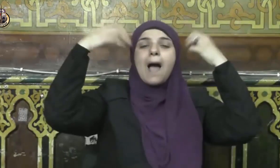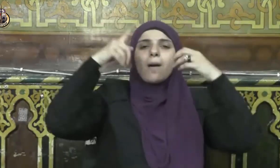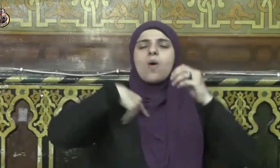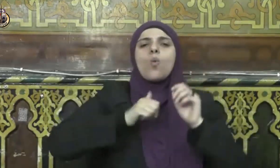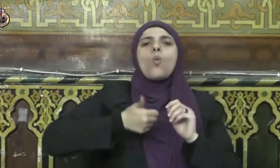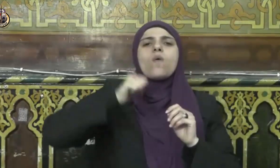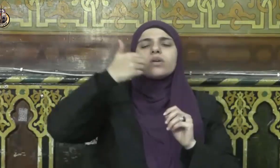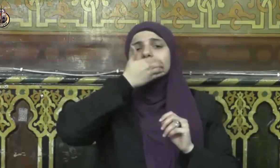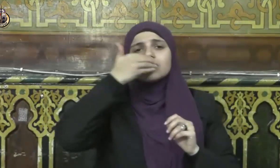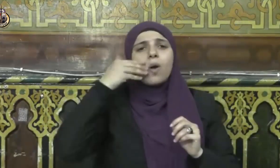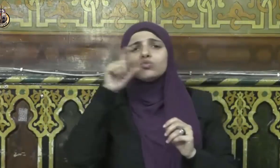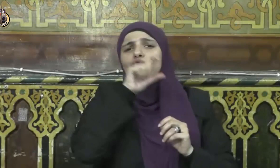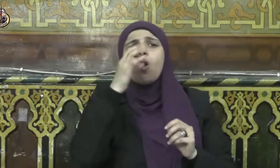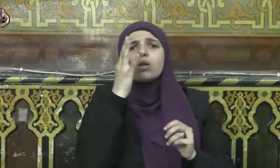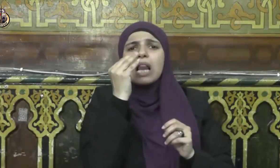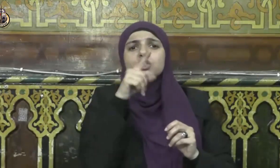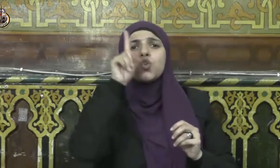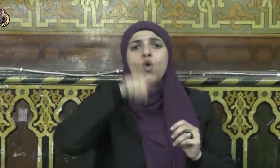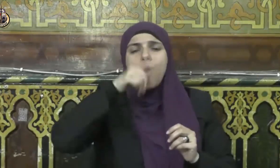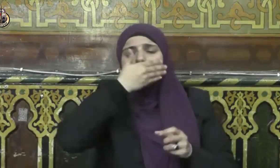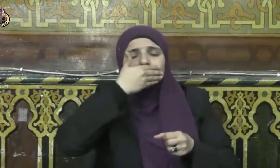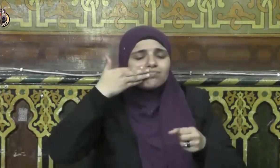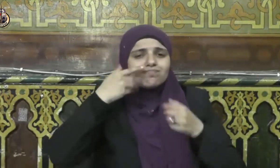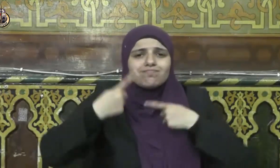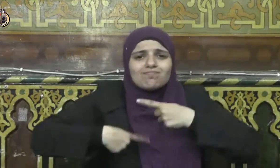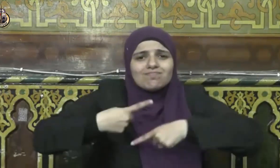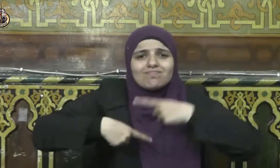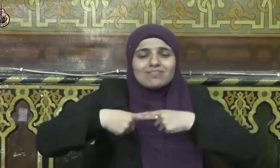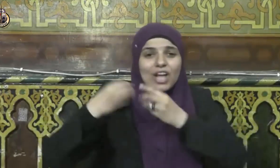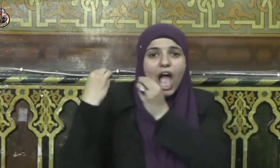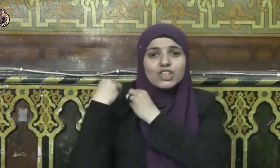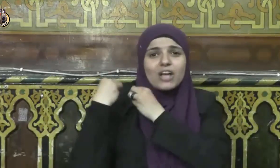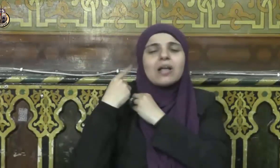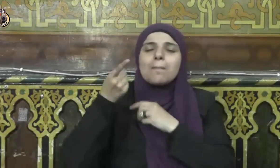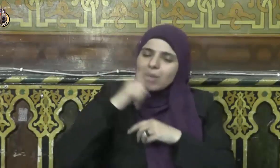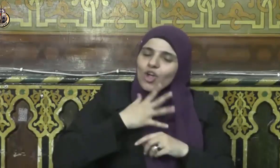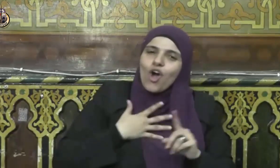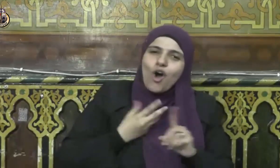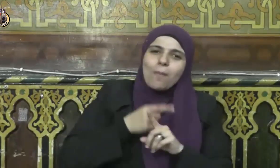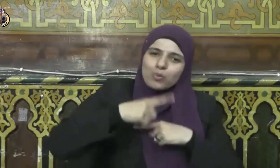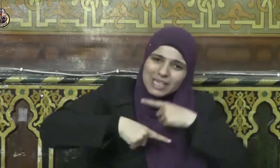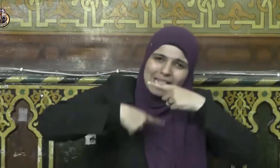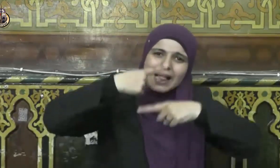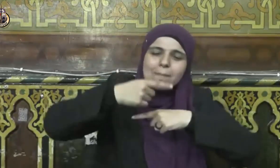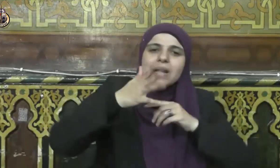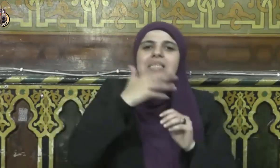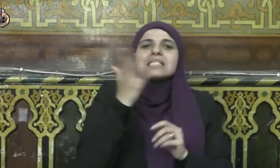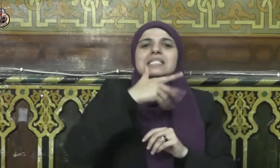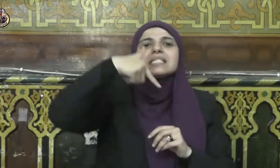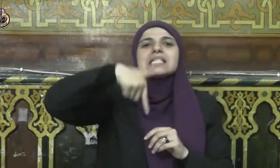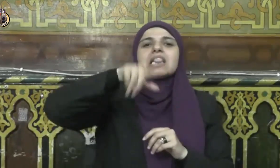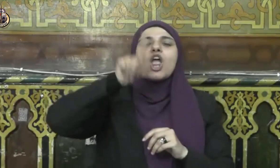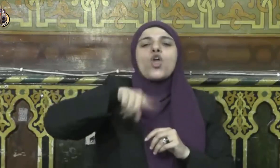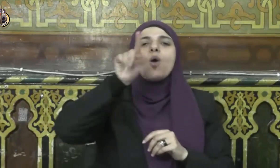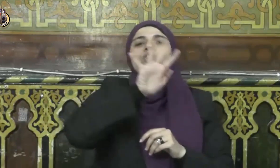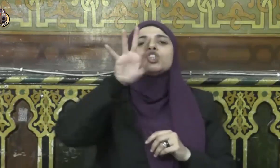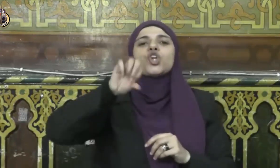النعمة والفضل بصيام شهر رمضان، فإنه يستحب لنا صيام الست من